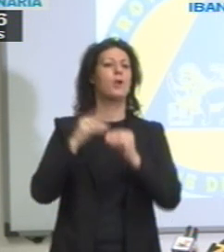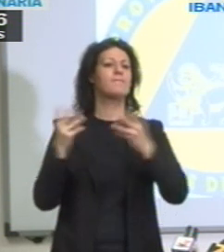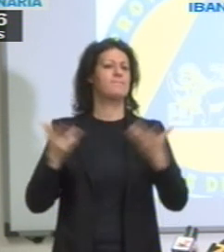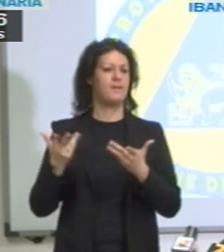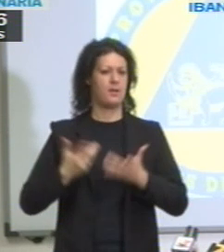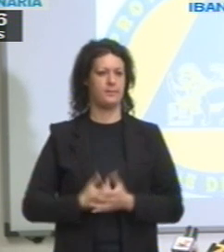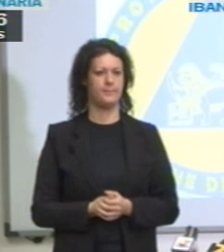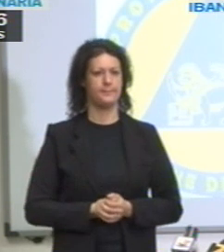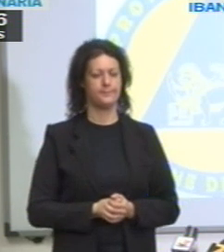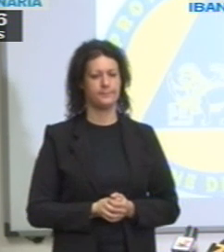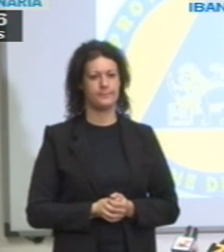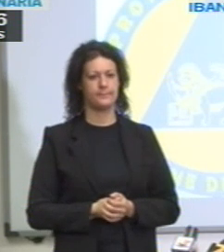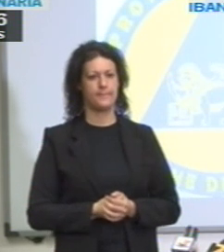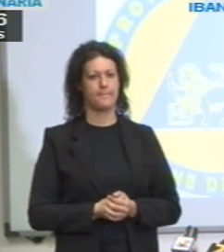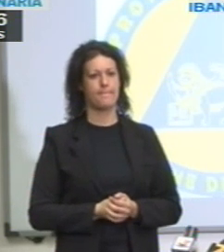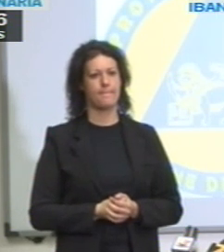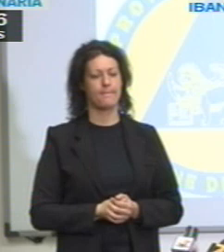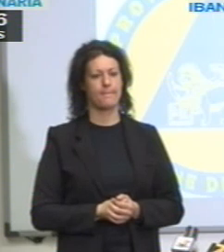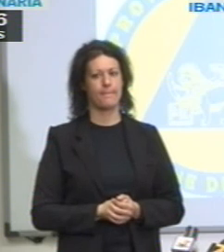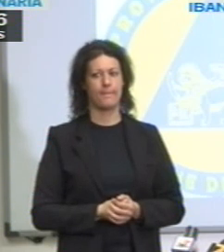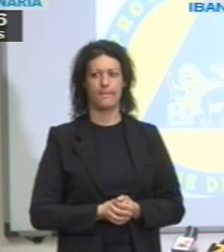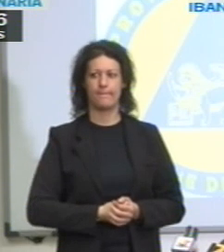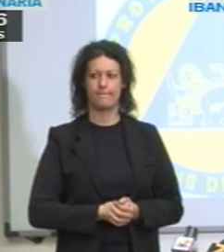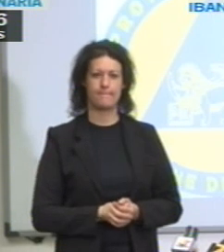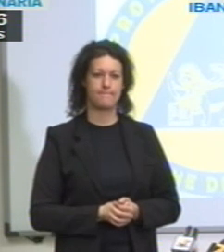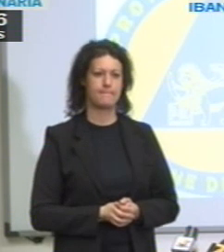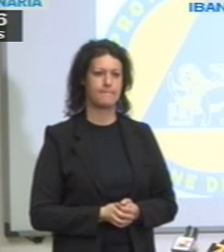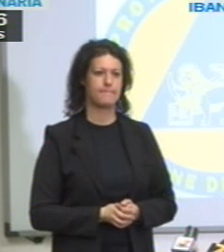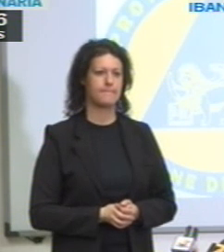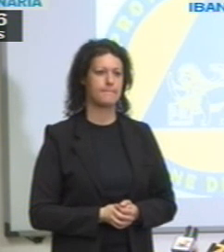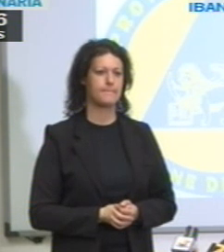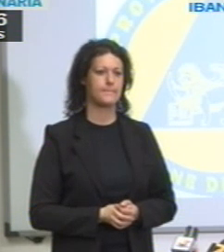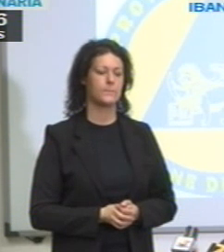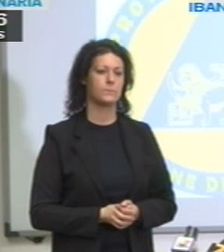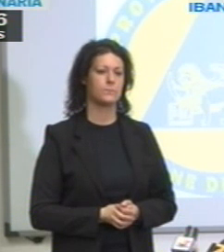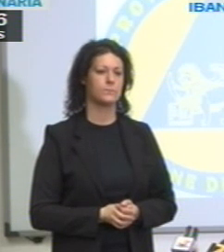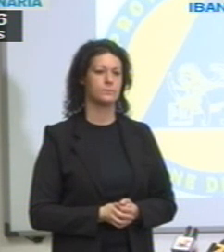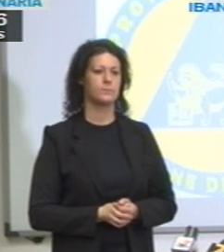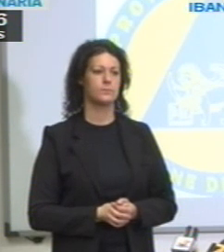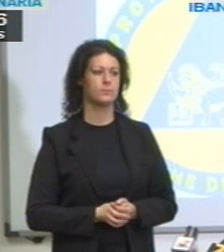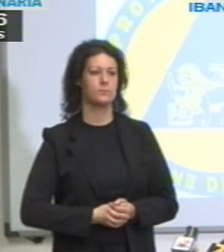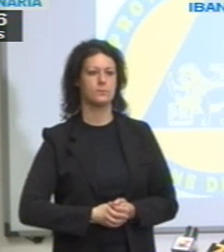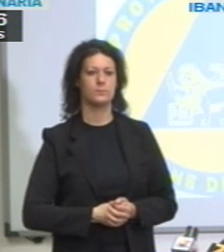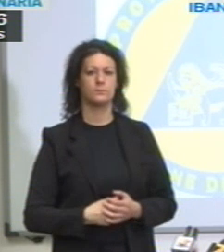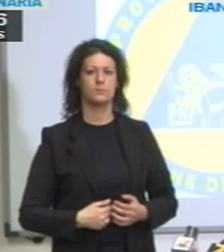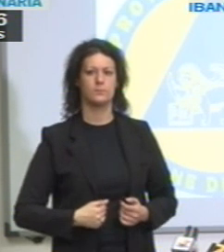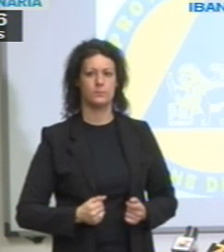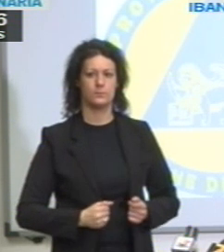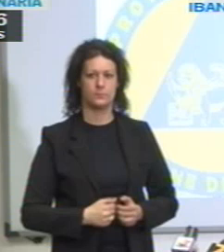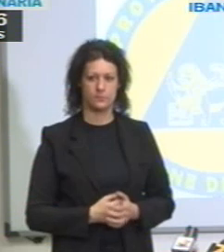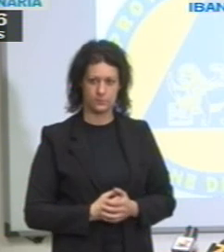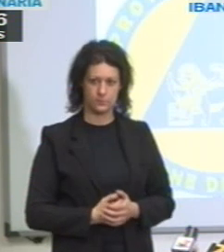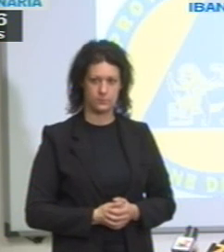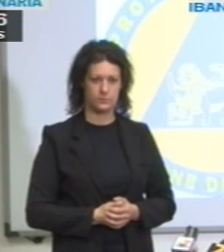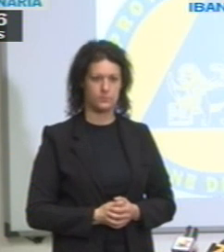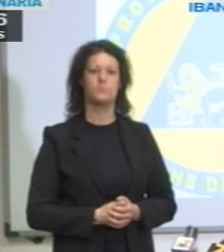fanno. Allora toccava alla Maria e poi a chi? Eccola. Ah,